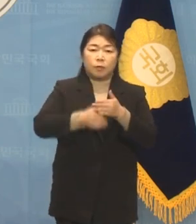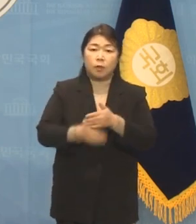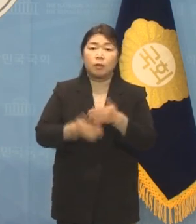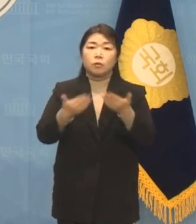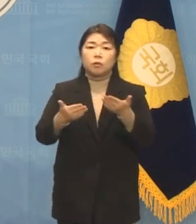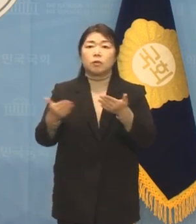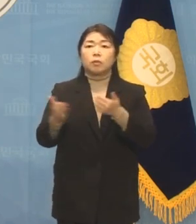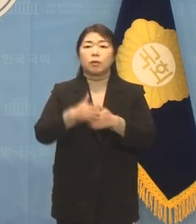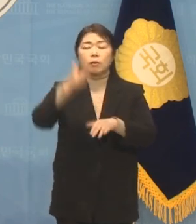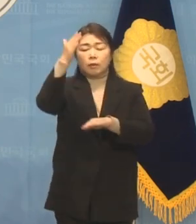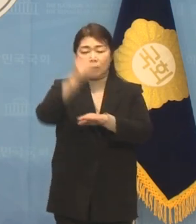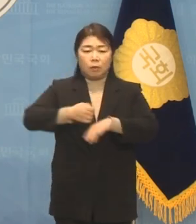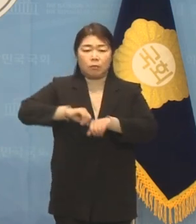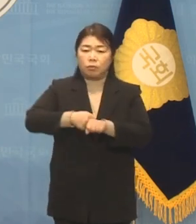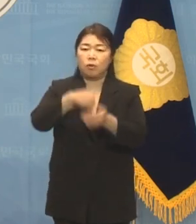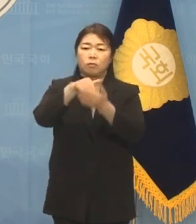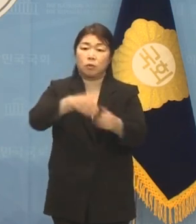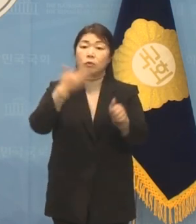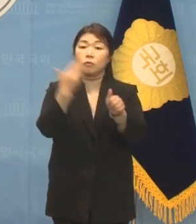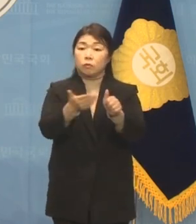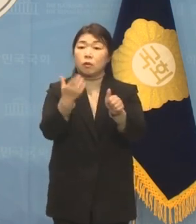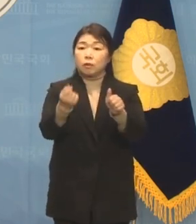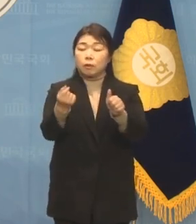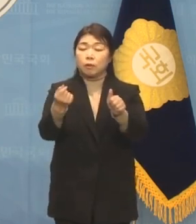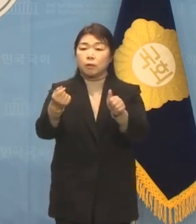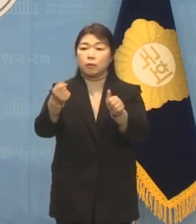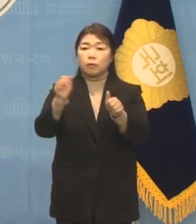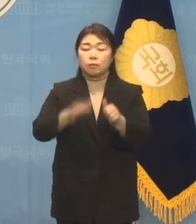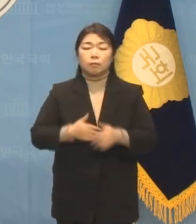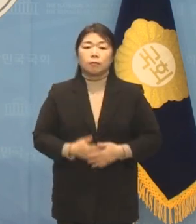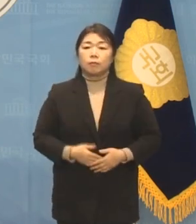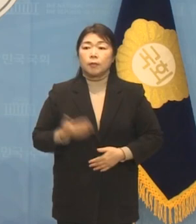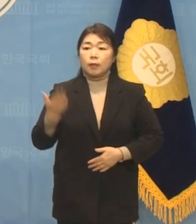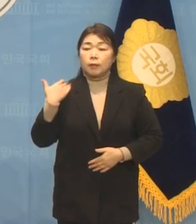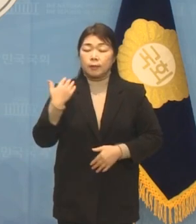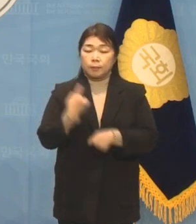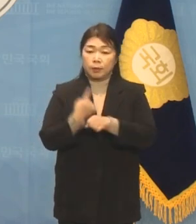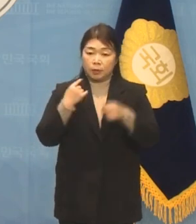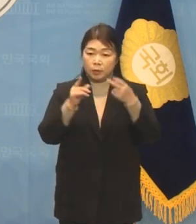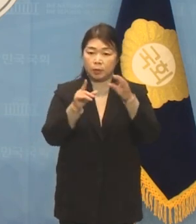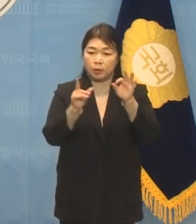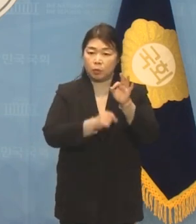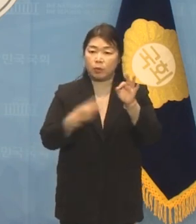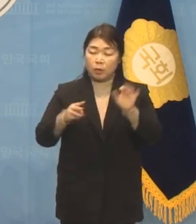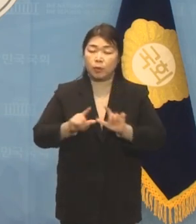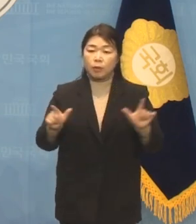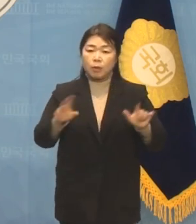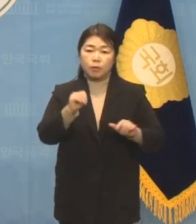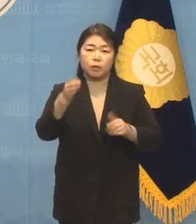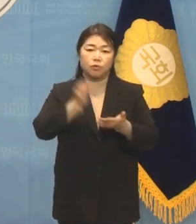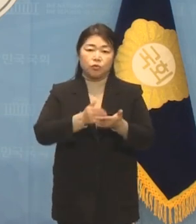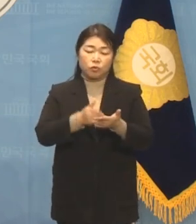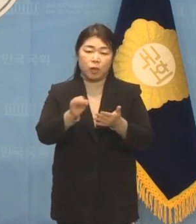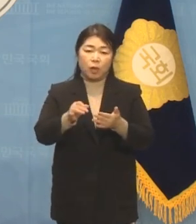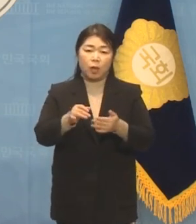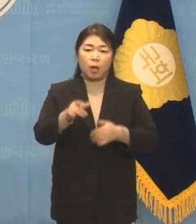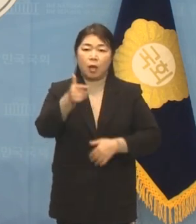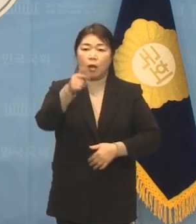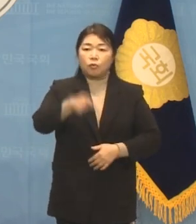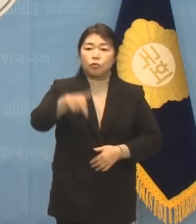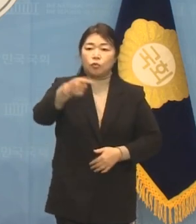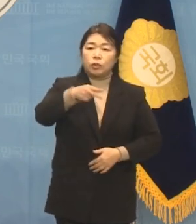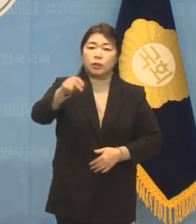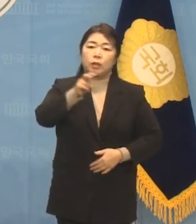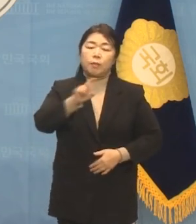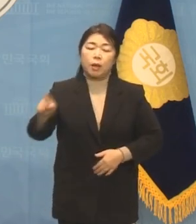적용돼 중징계로 인식됩니다. 한편 지난해 10월 3일 MBC 뉴스데스크는 후쿠시마 오염수 2차